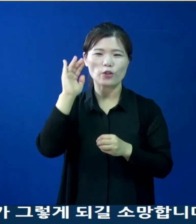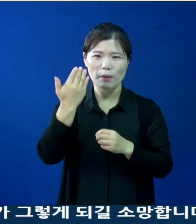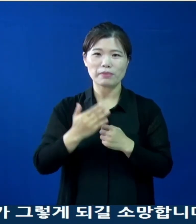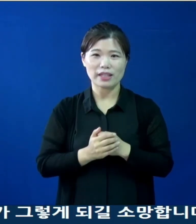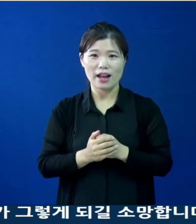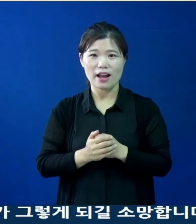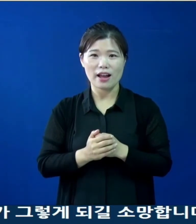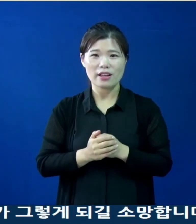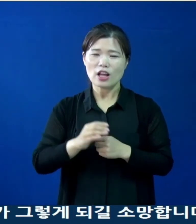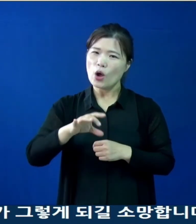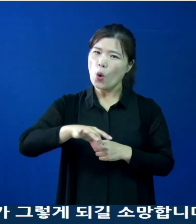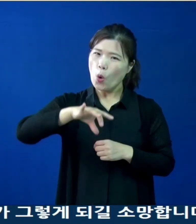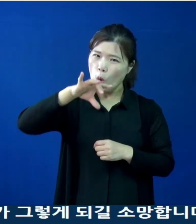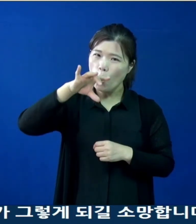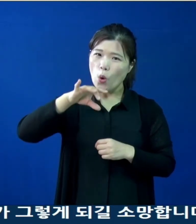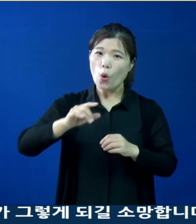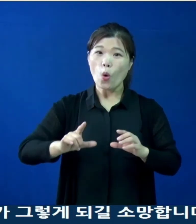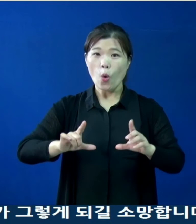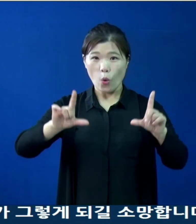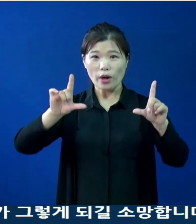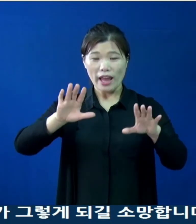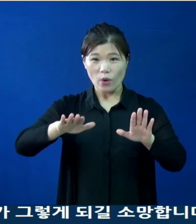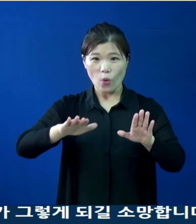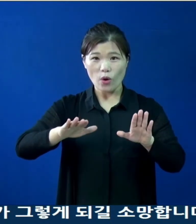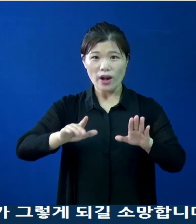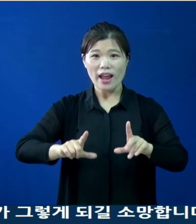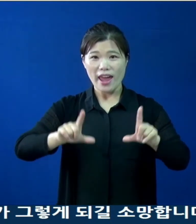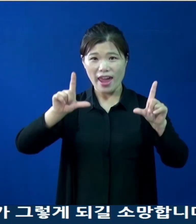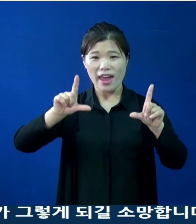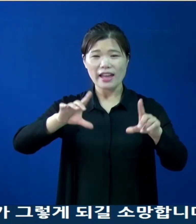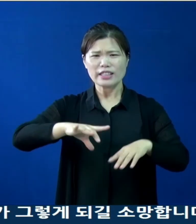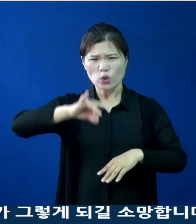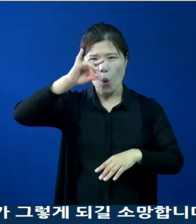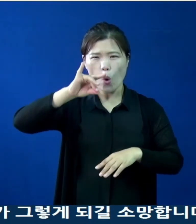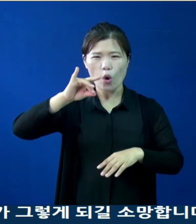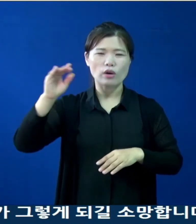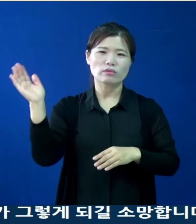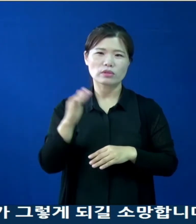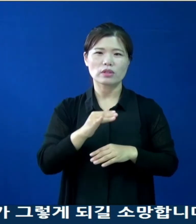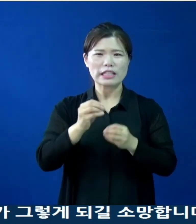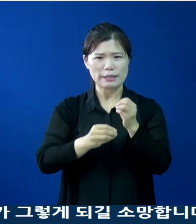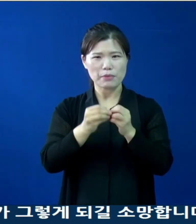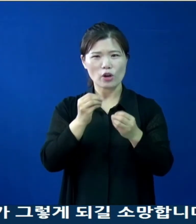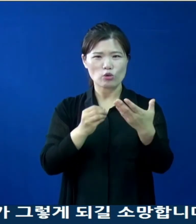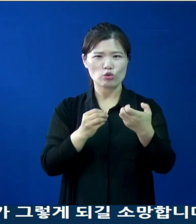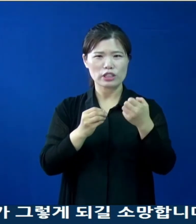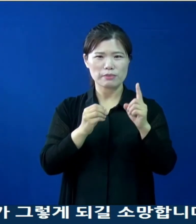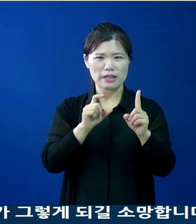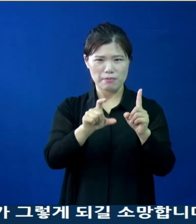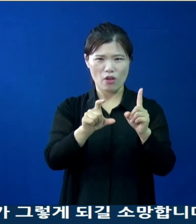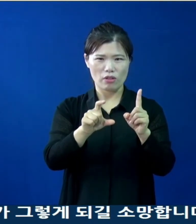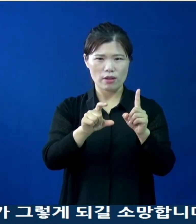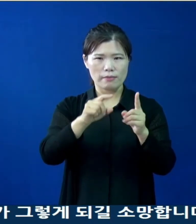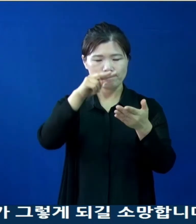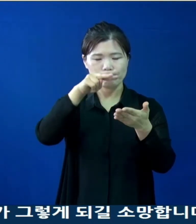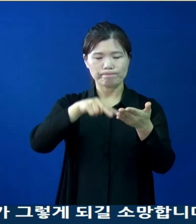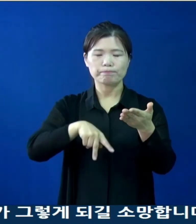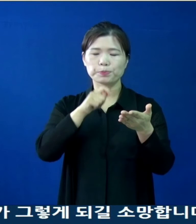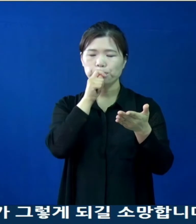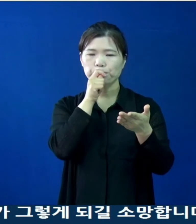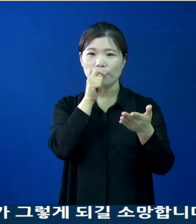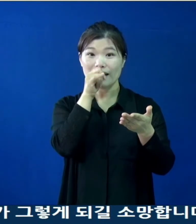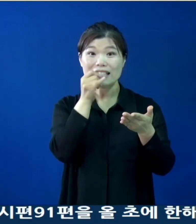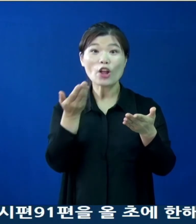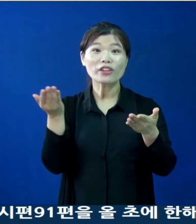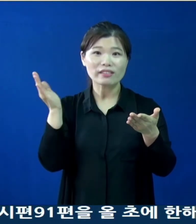틈틈이 올 초부터 시편 91편을 보았는데 마침 코로나라는 사태가 터졌습니다.